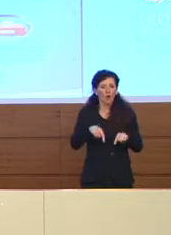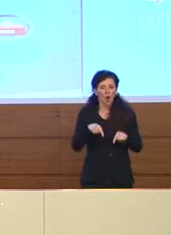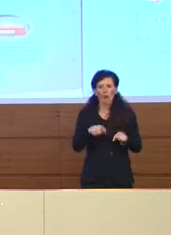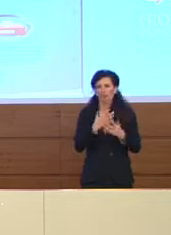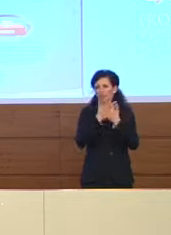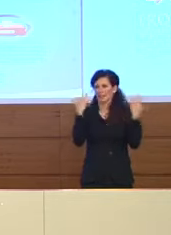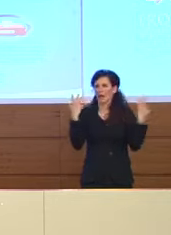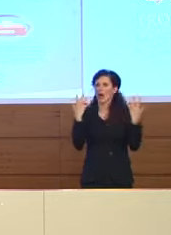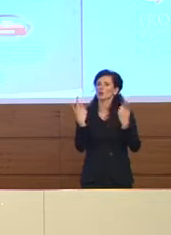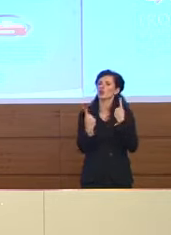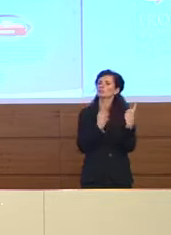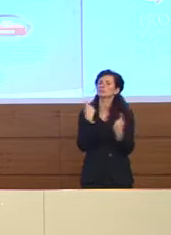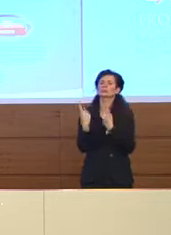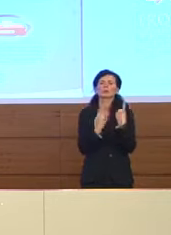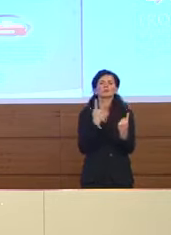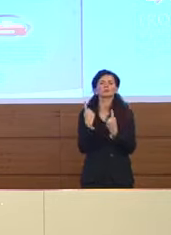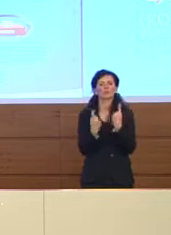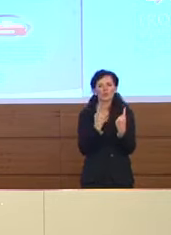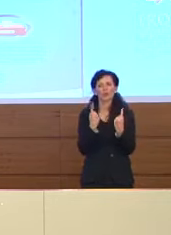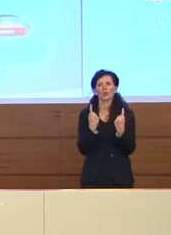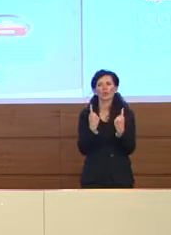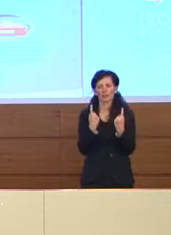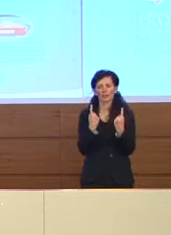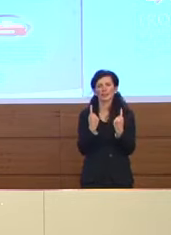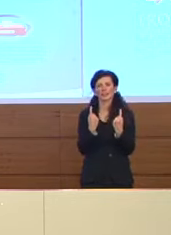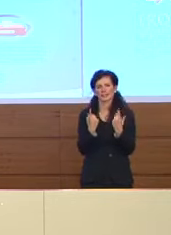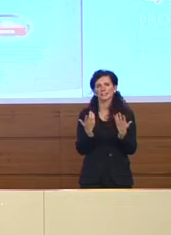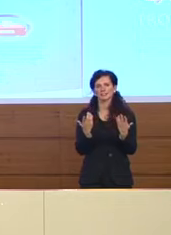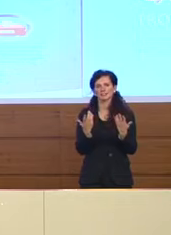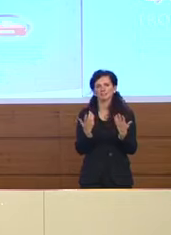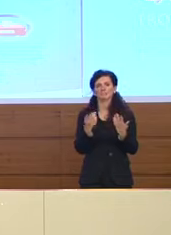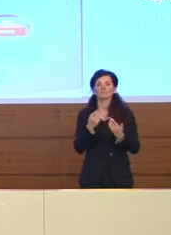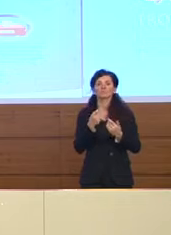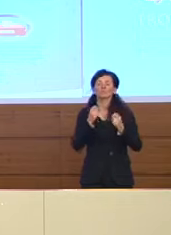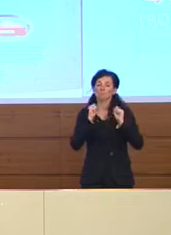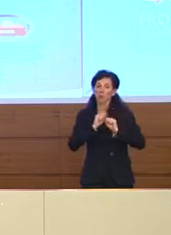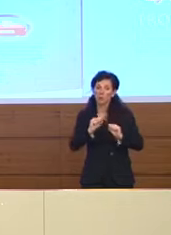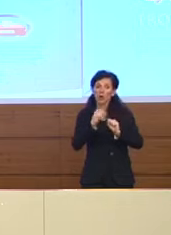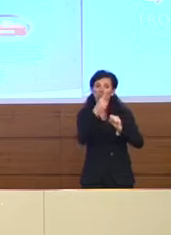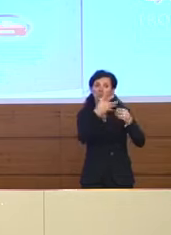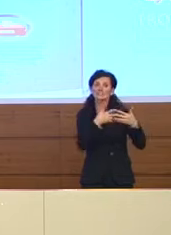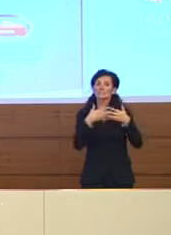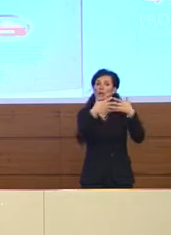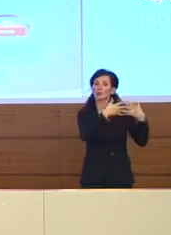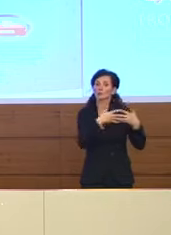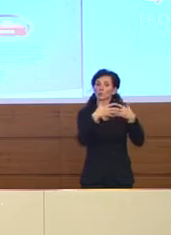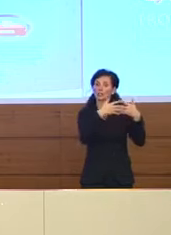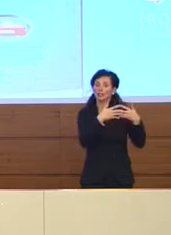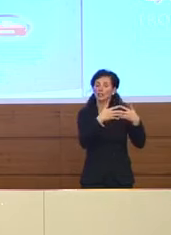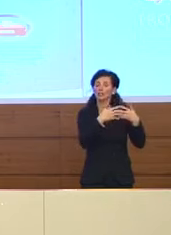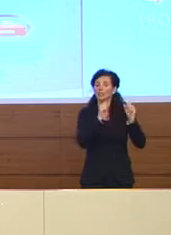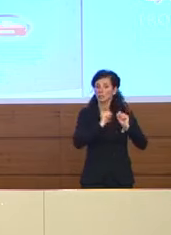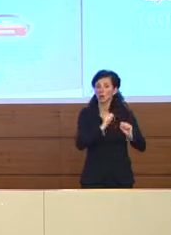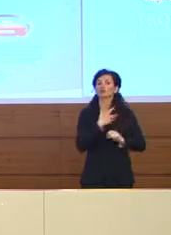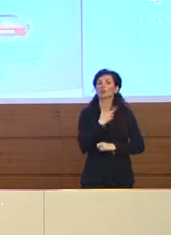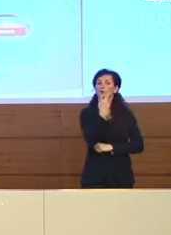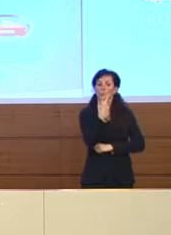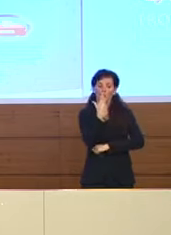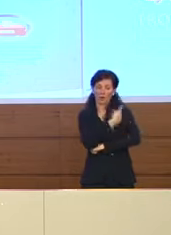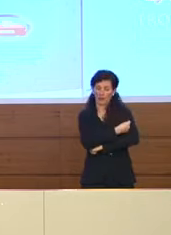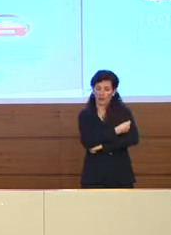che per due potenziali vaccini negli stati uniti uno in inghilterra